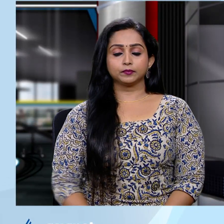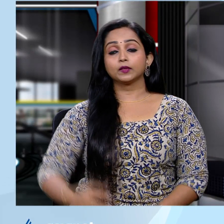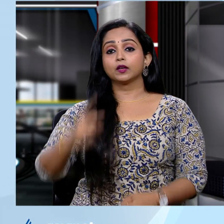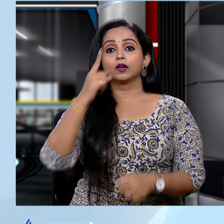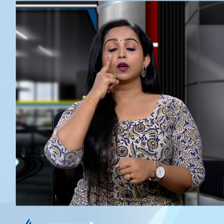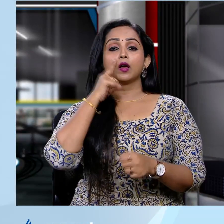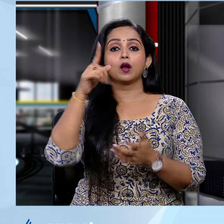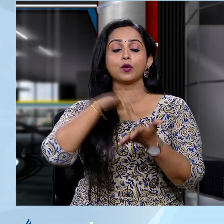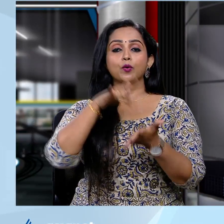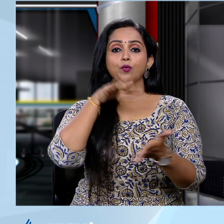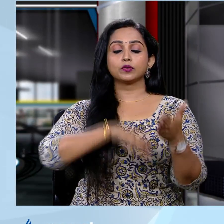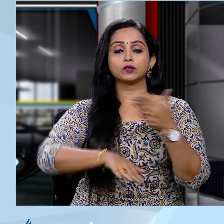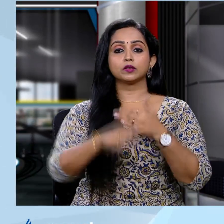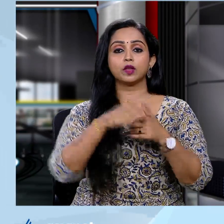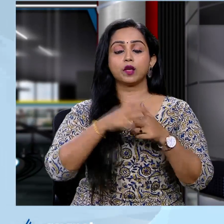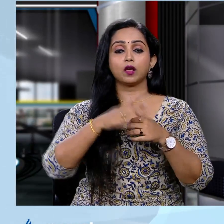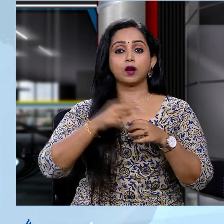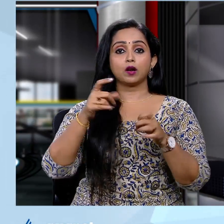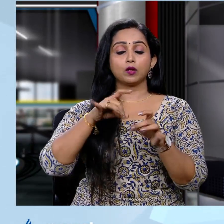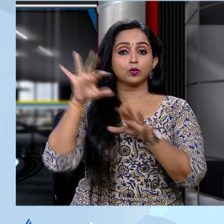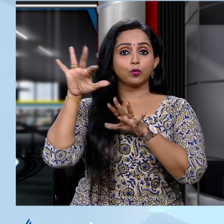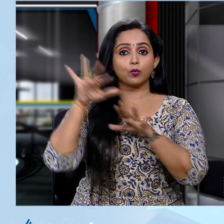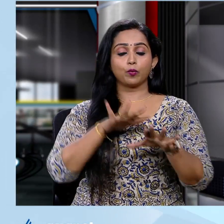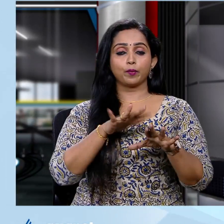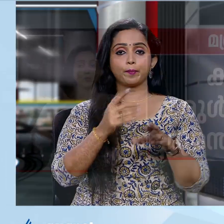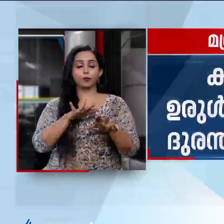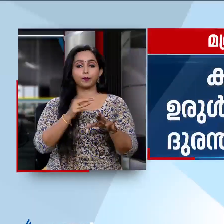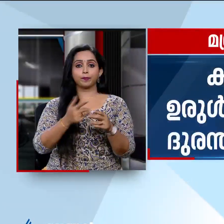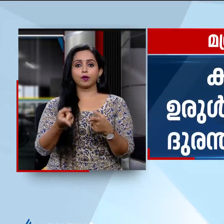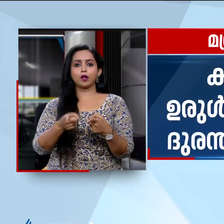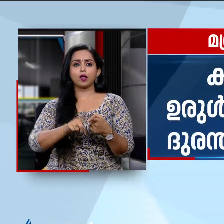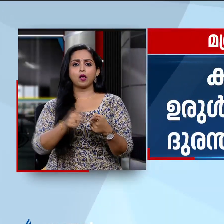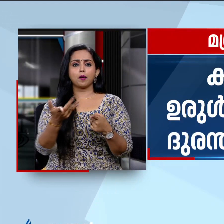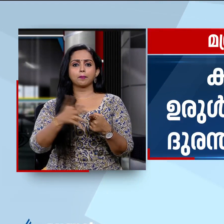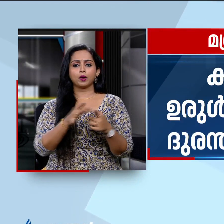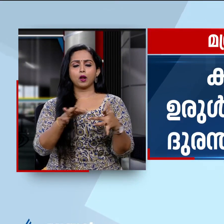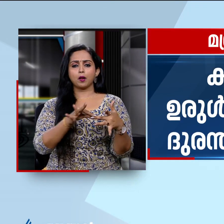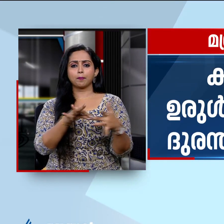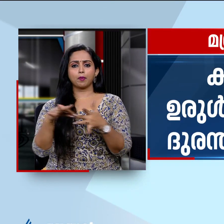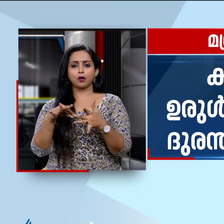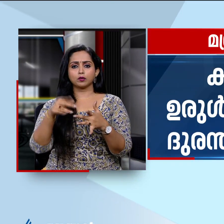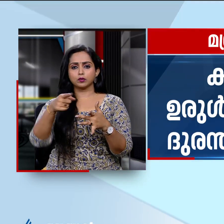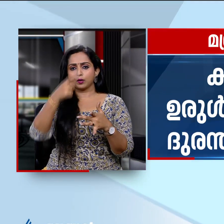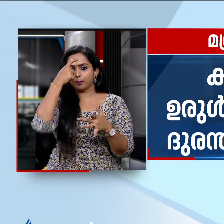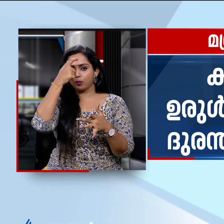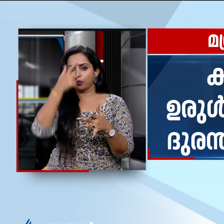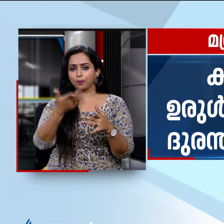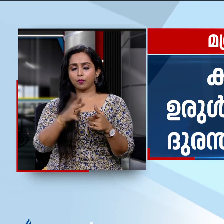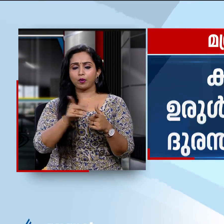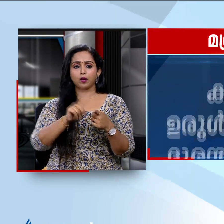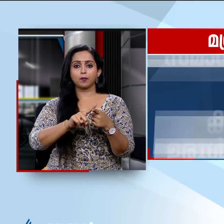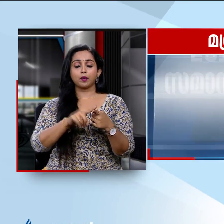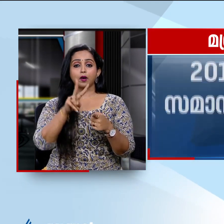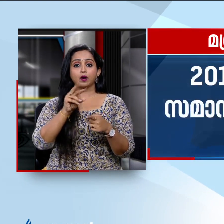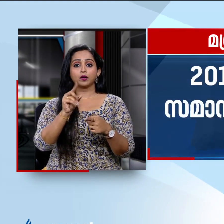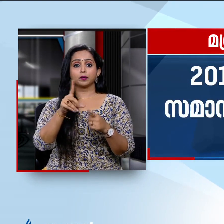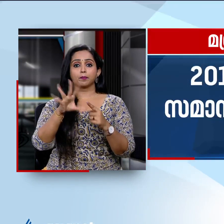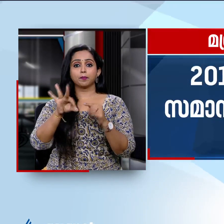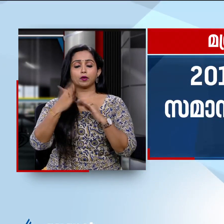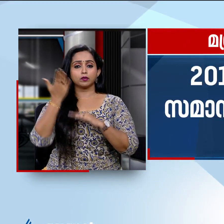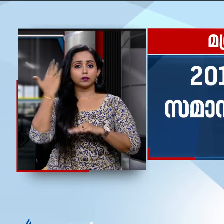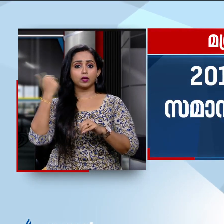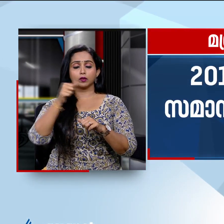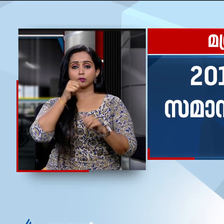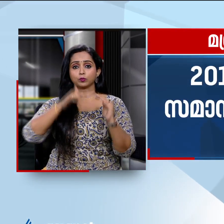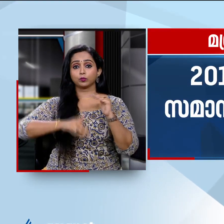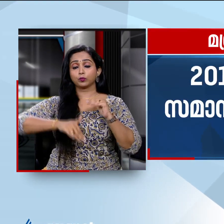കണ്ണൂർ കണിച്ചാർ ഉരുൾപൊട്ടലിനെ പ്രത്യേക ദുരന്തമായി കണക്കാക്കാൻ മന്ത്രിസഭാ തീരുമാനം. 2018 പ്രളയത്തേതിന് സമാനമായി വീടുകളുടെ